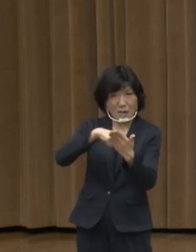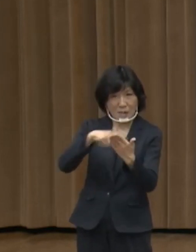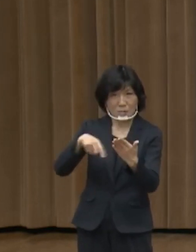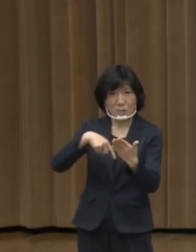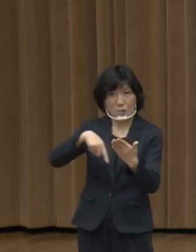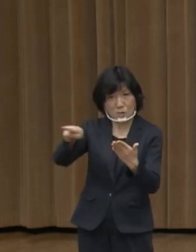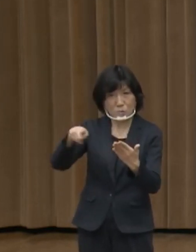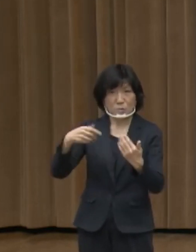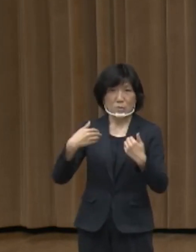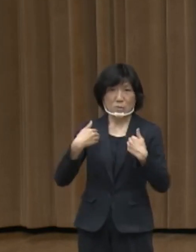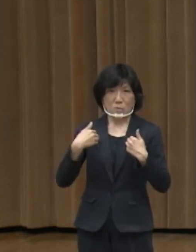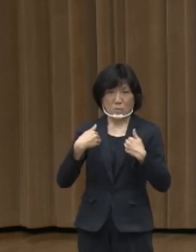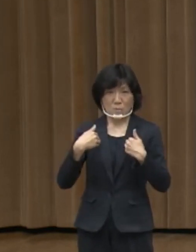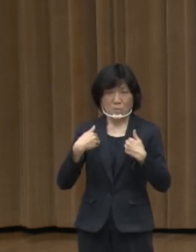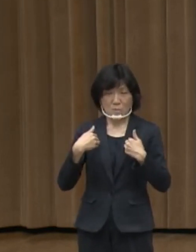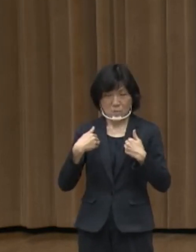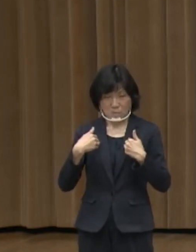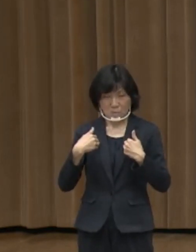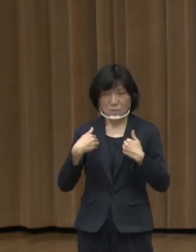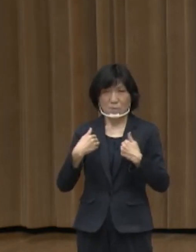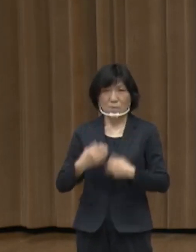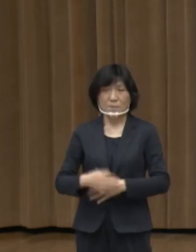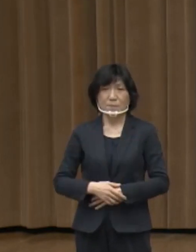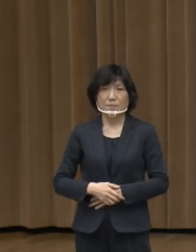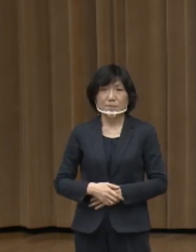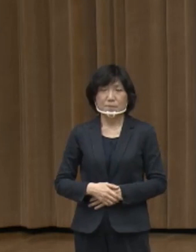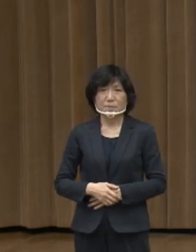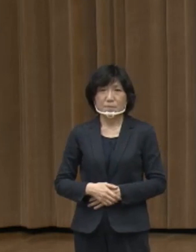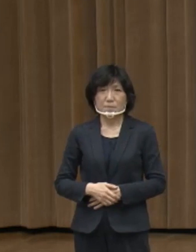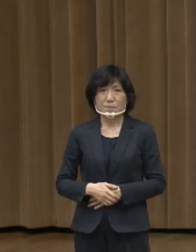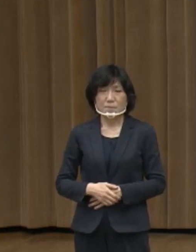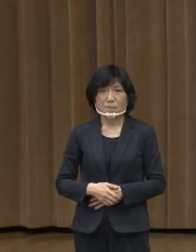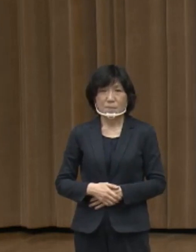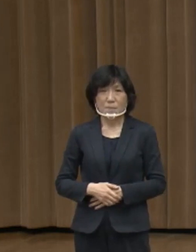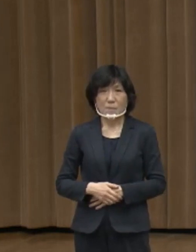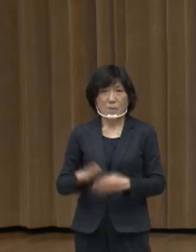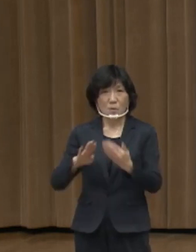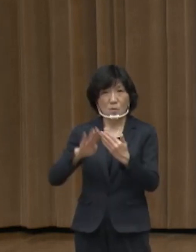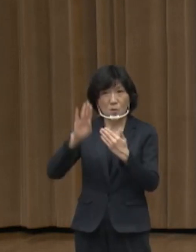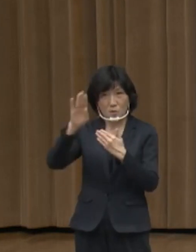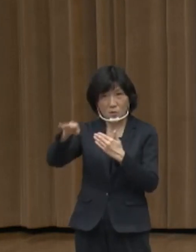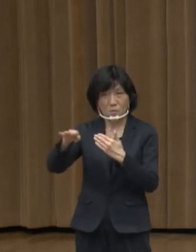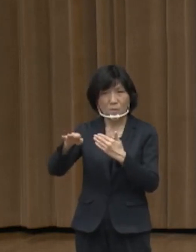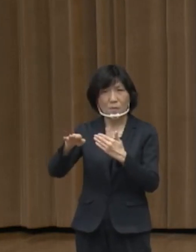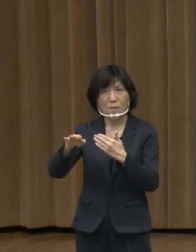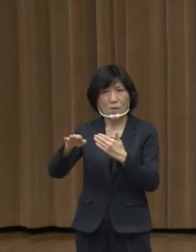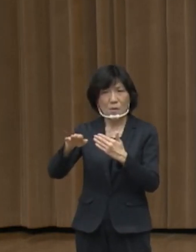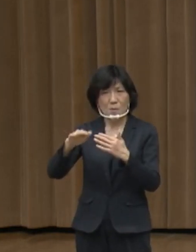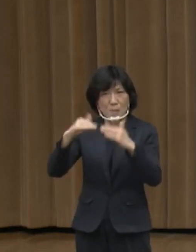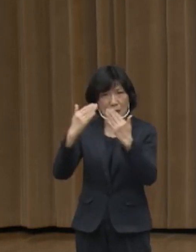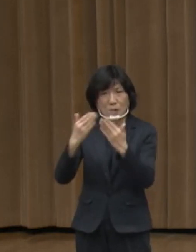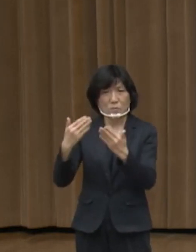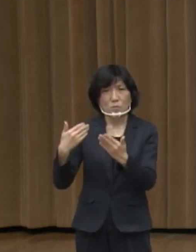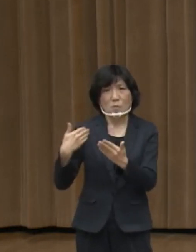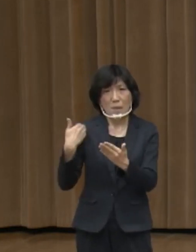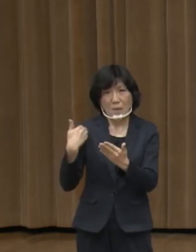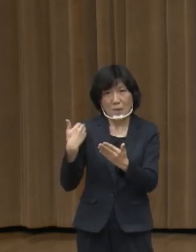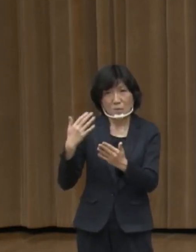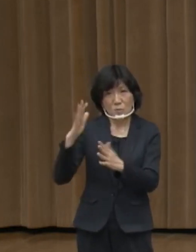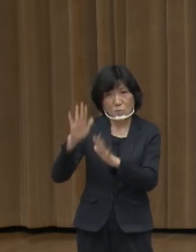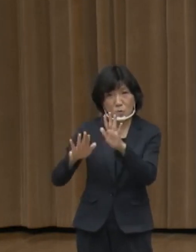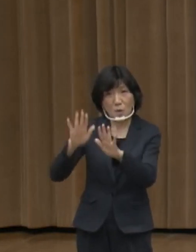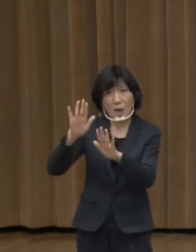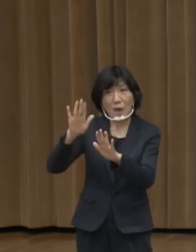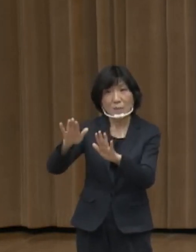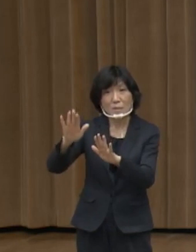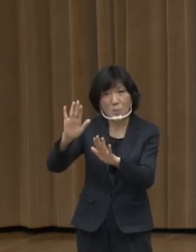ういった状況に埼玉県置かれております。したがって今後が不透明な状況にあったとし